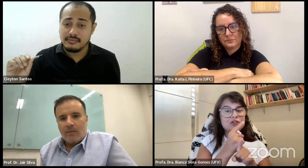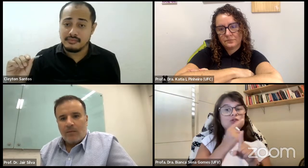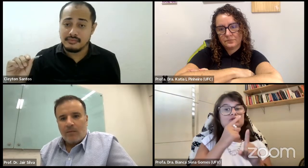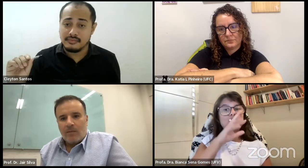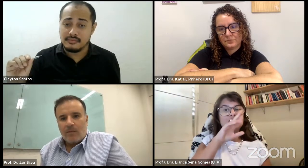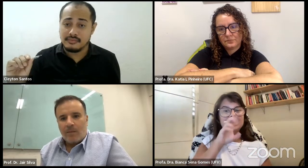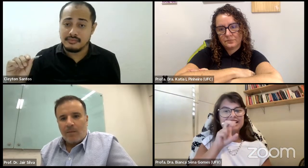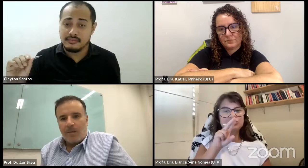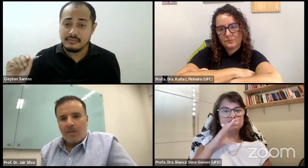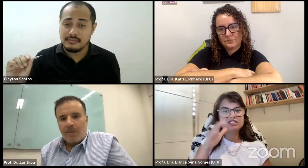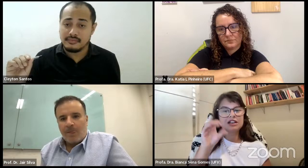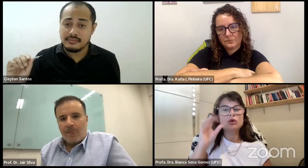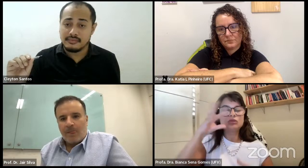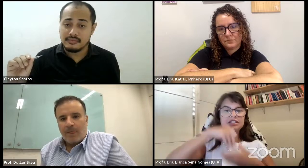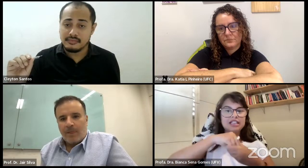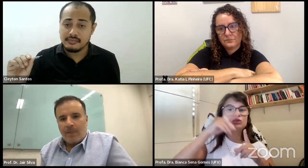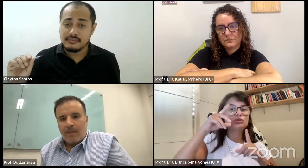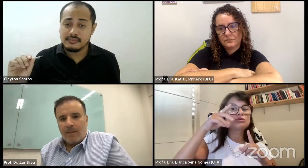né?